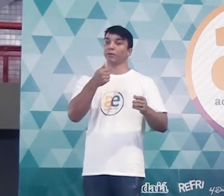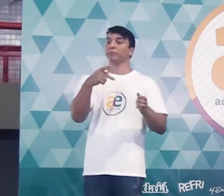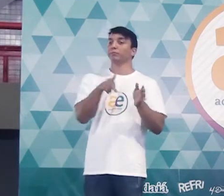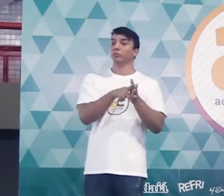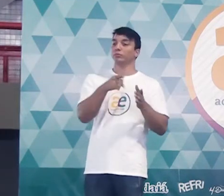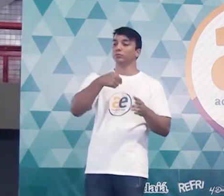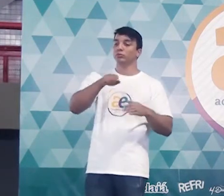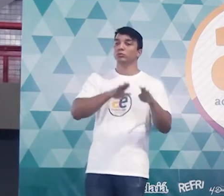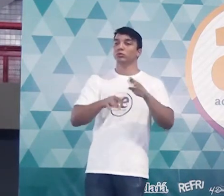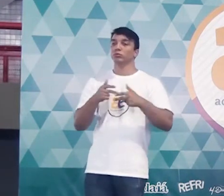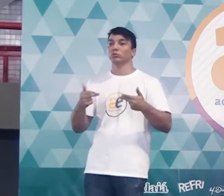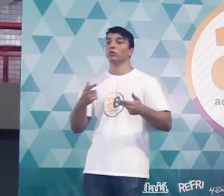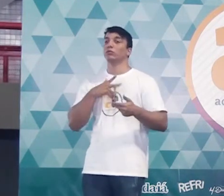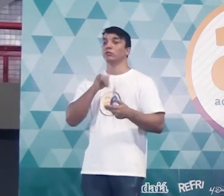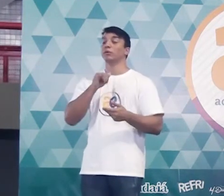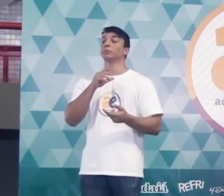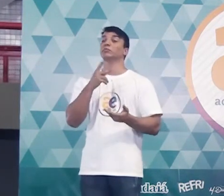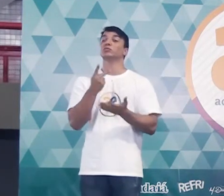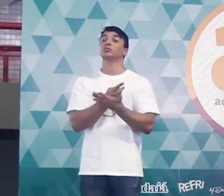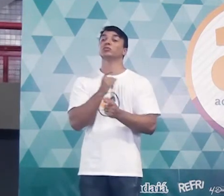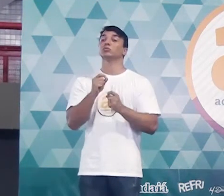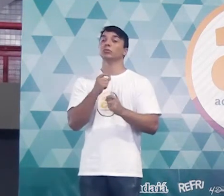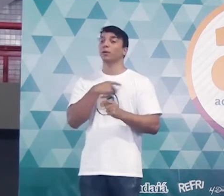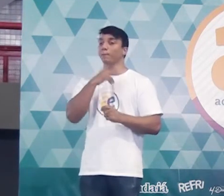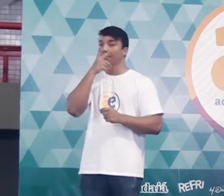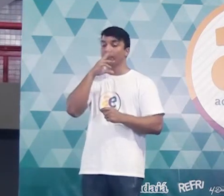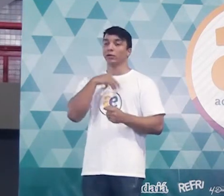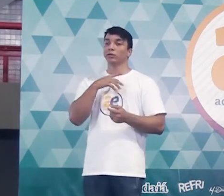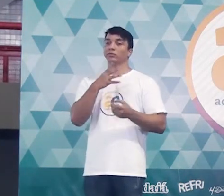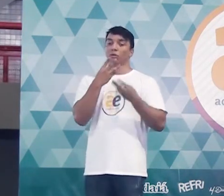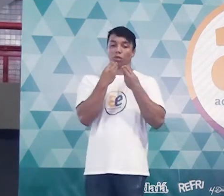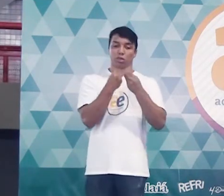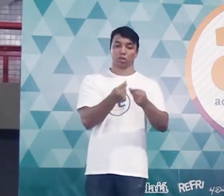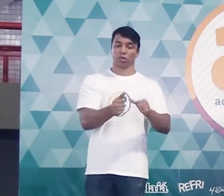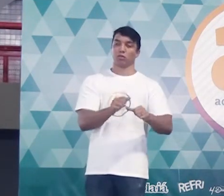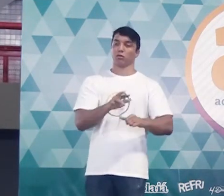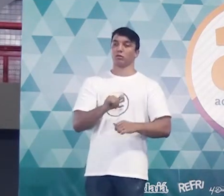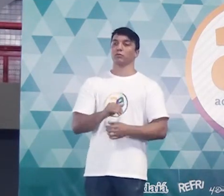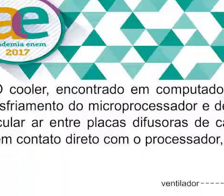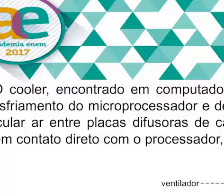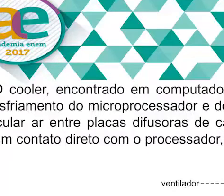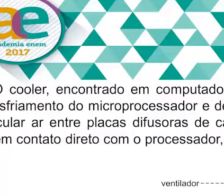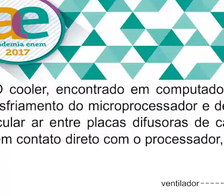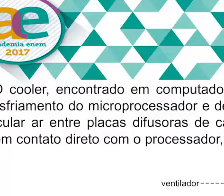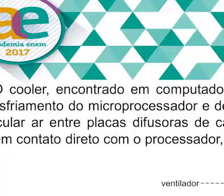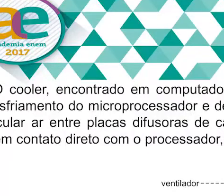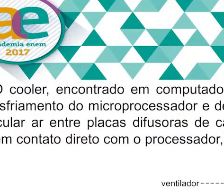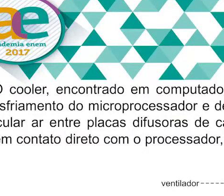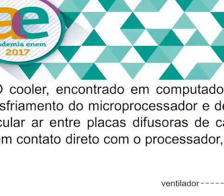ecossistema, a gente vai deixar de existir. E não dura muito não, viu? Segunda questão aí, ó.